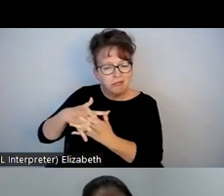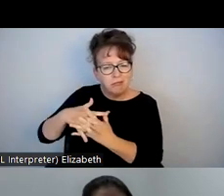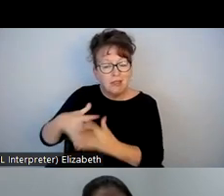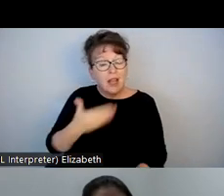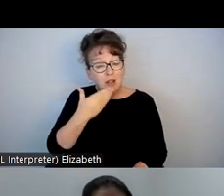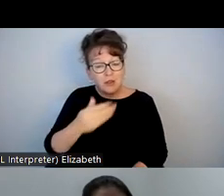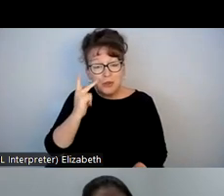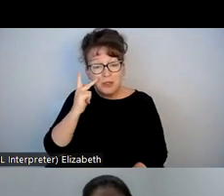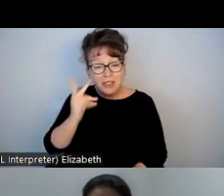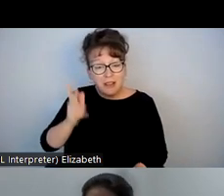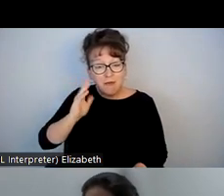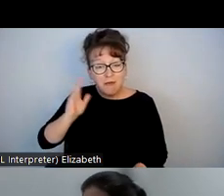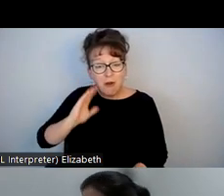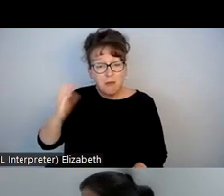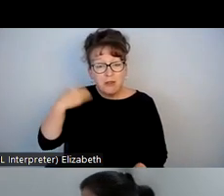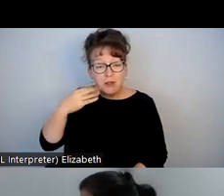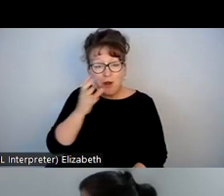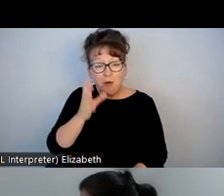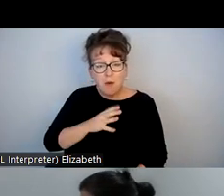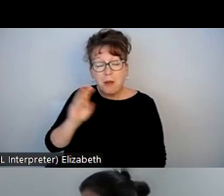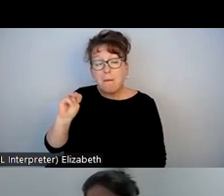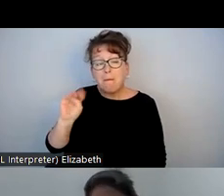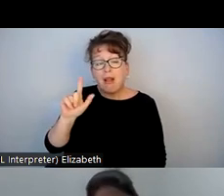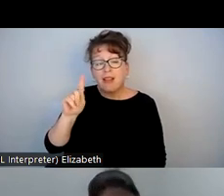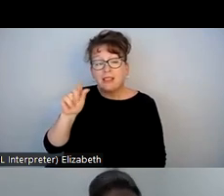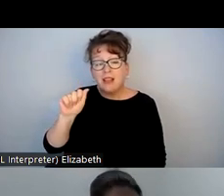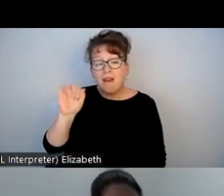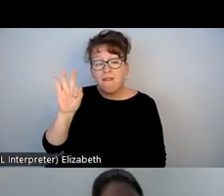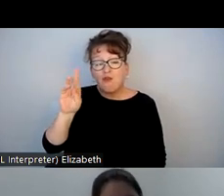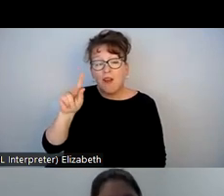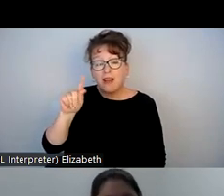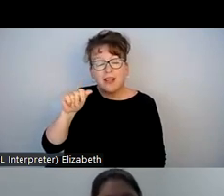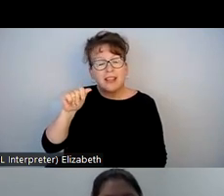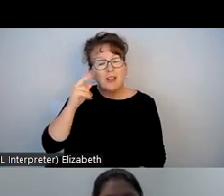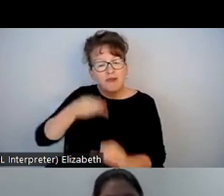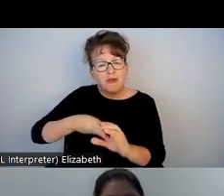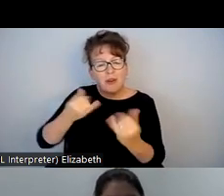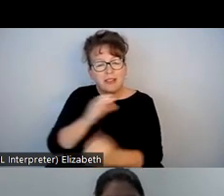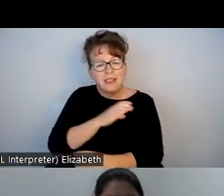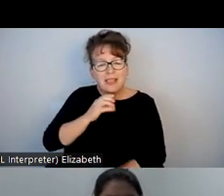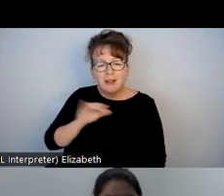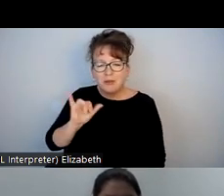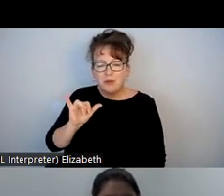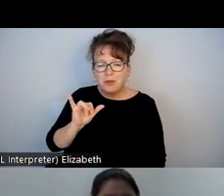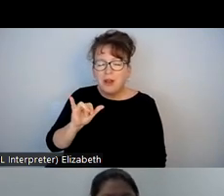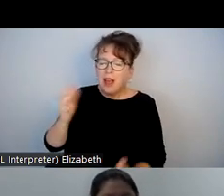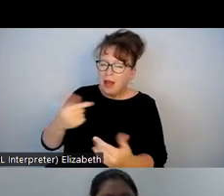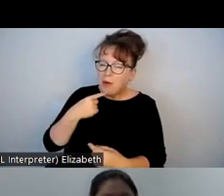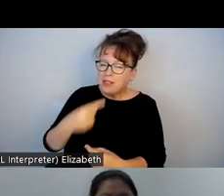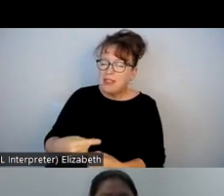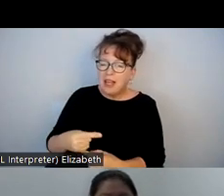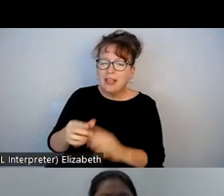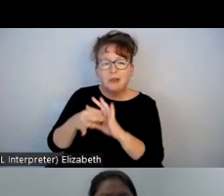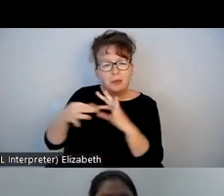nativos originarios de esta área aquí e nuestra eh